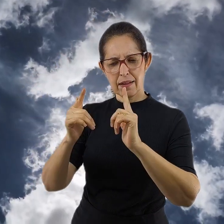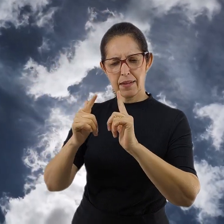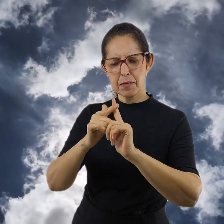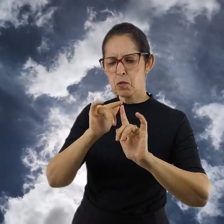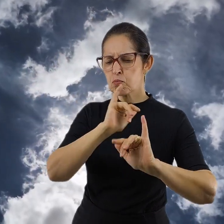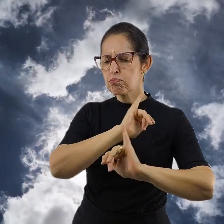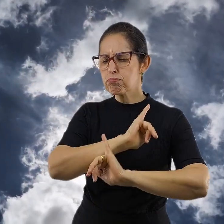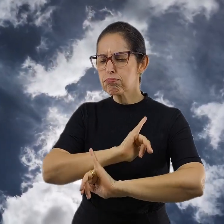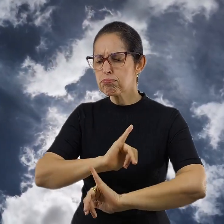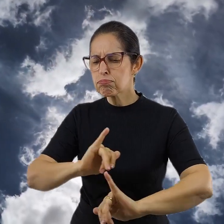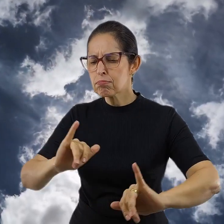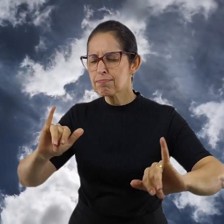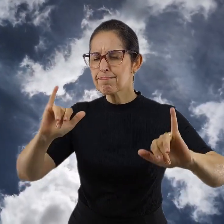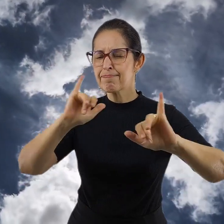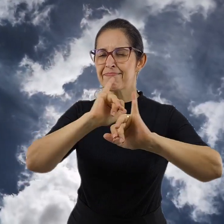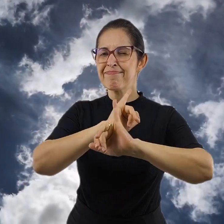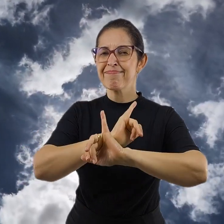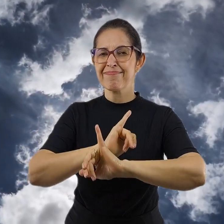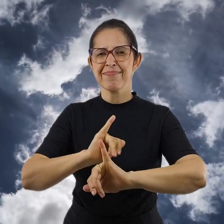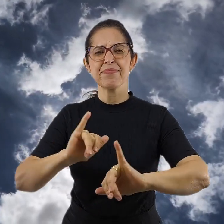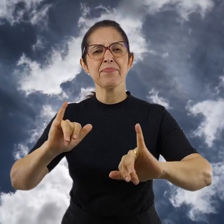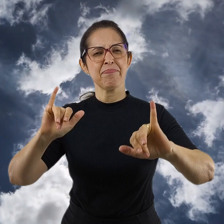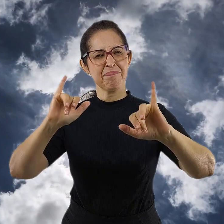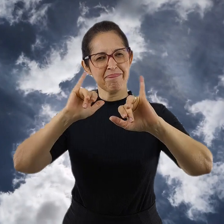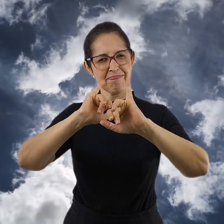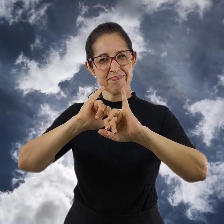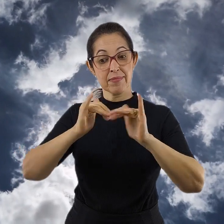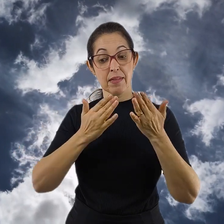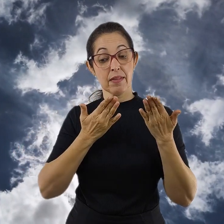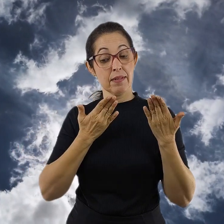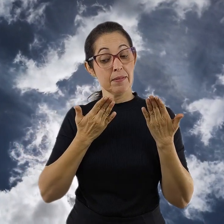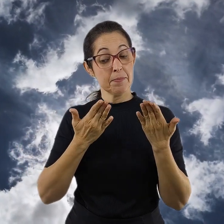Deus fala a sua igreja,